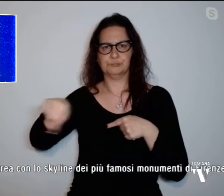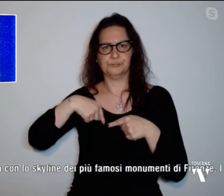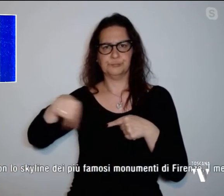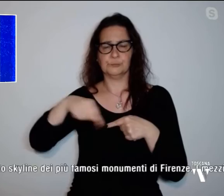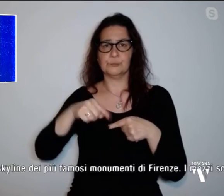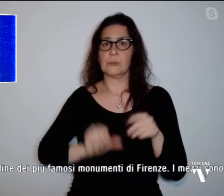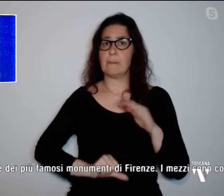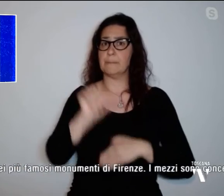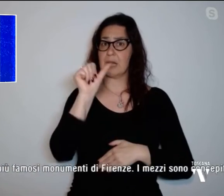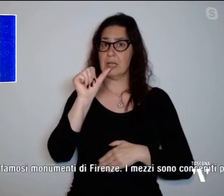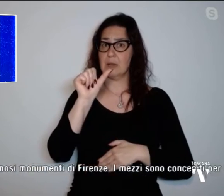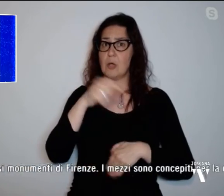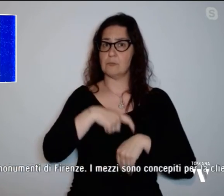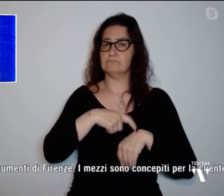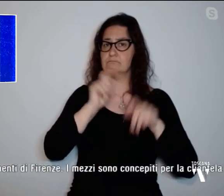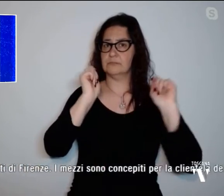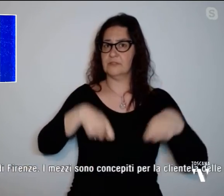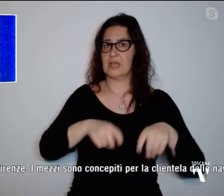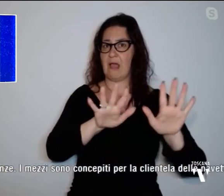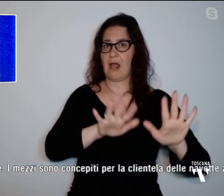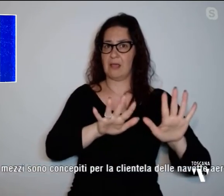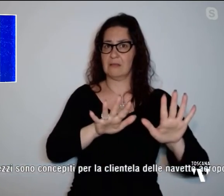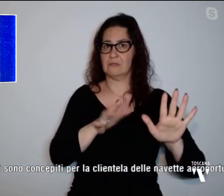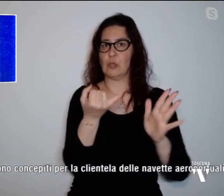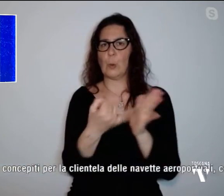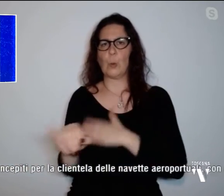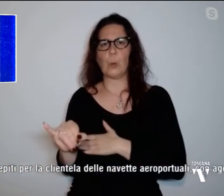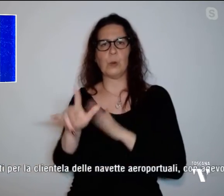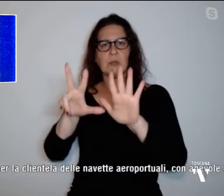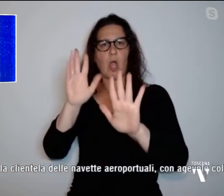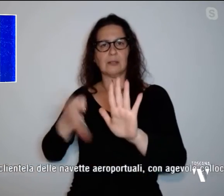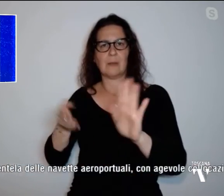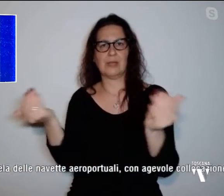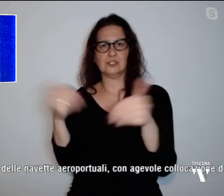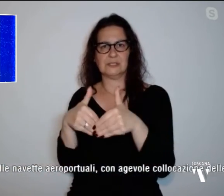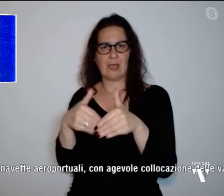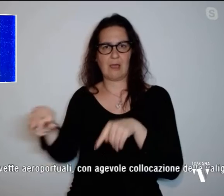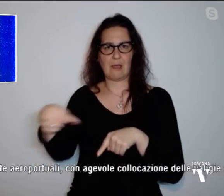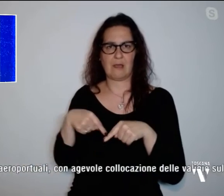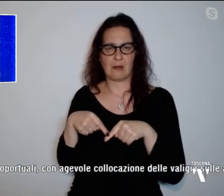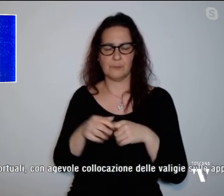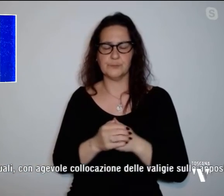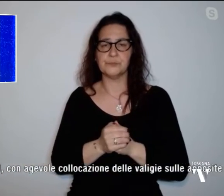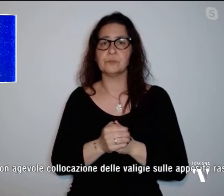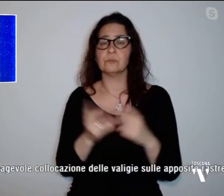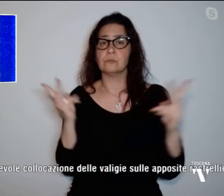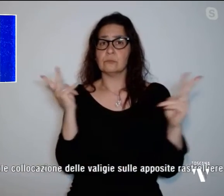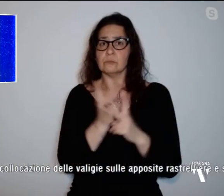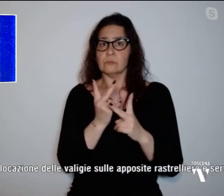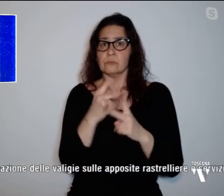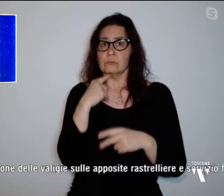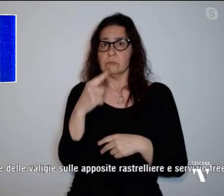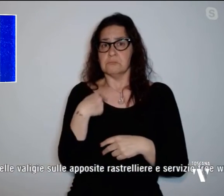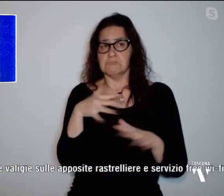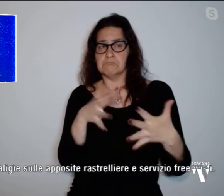partirà alle 10 e l'ultimo alle 20.30. Gli autobus, spiega una nota, che impiegano circa